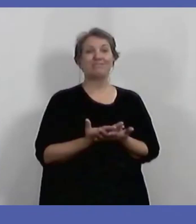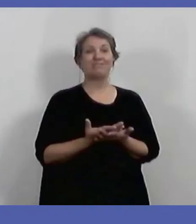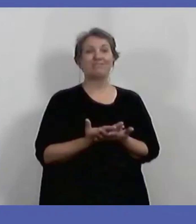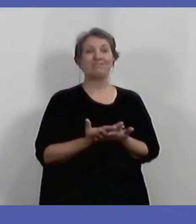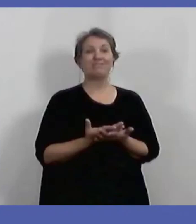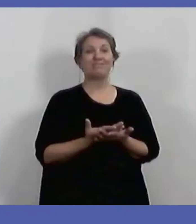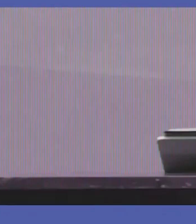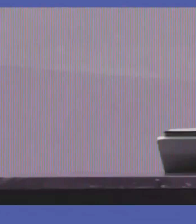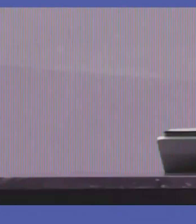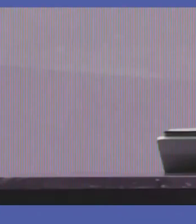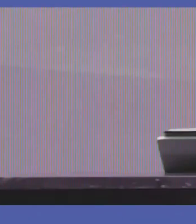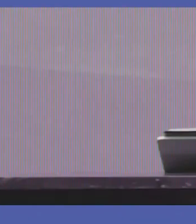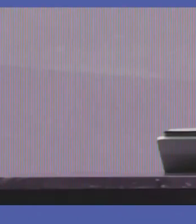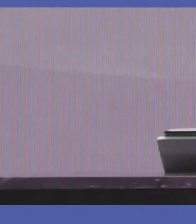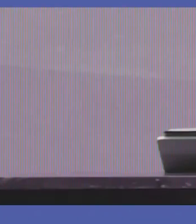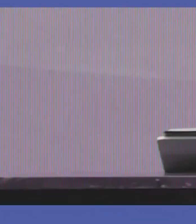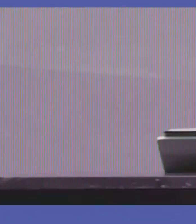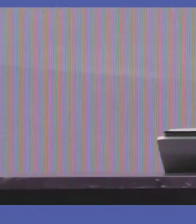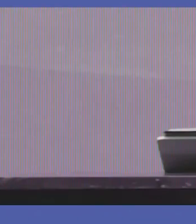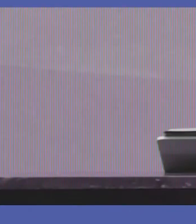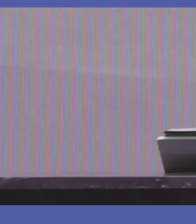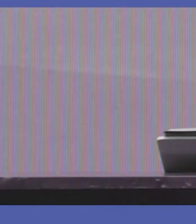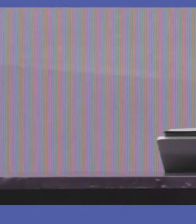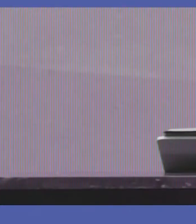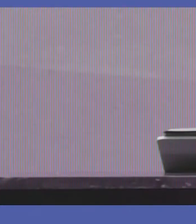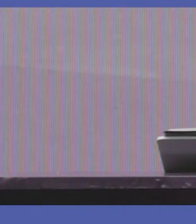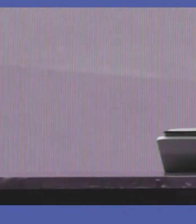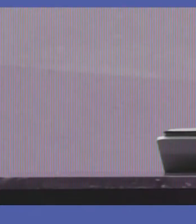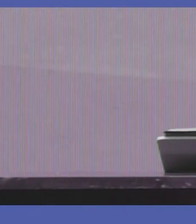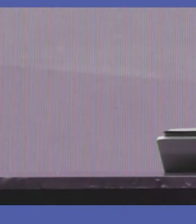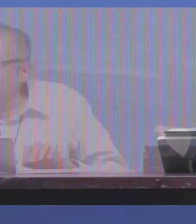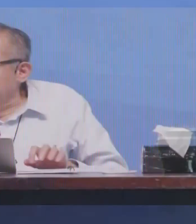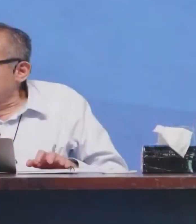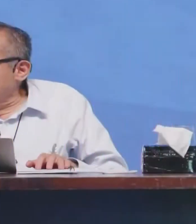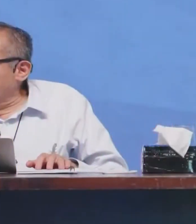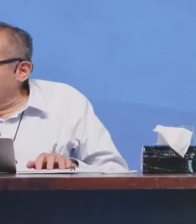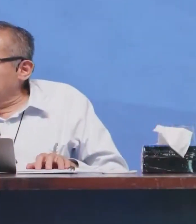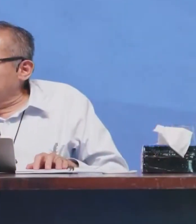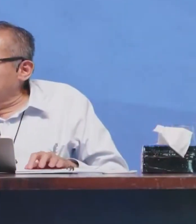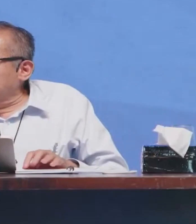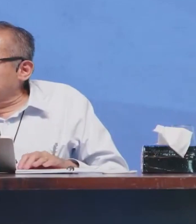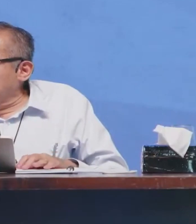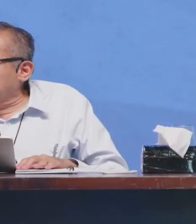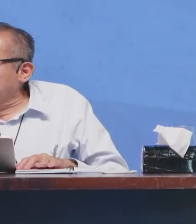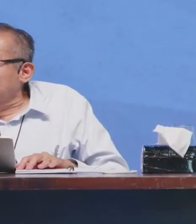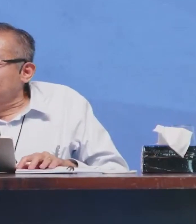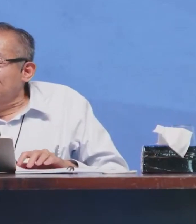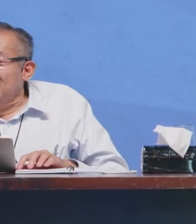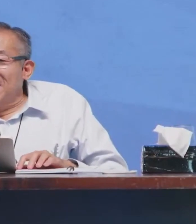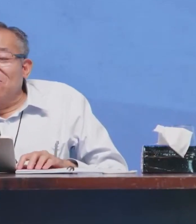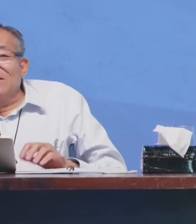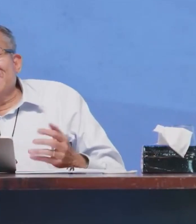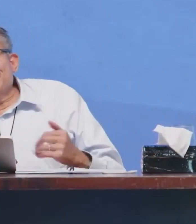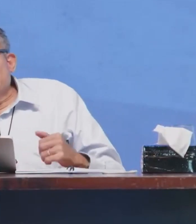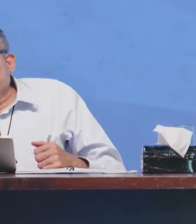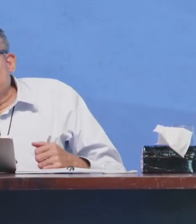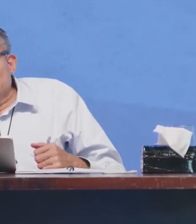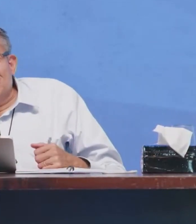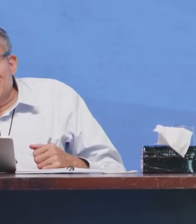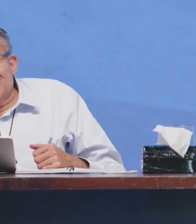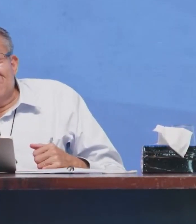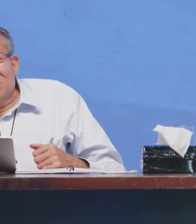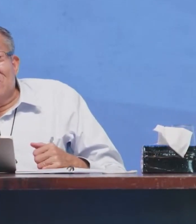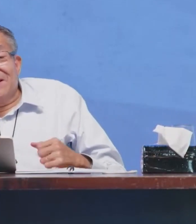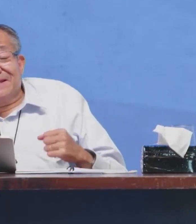5.000 batizados. Aí, rapaz, aí a força veio, essa força do Evangelho. Agora, trazendo para